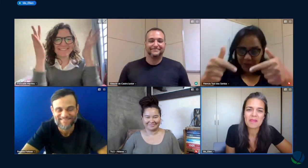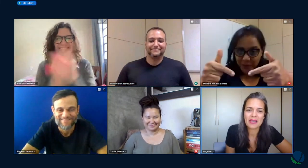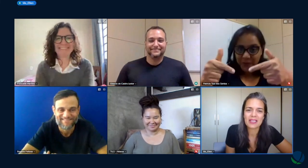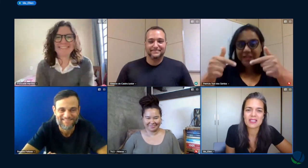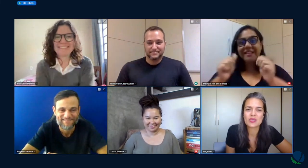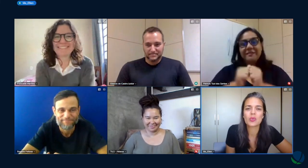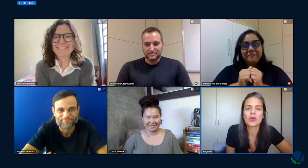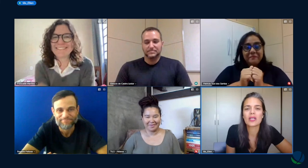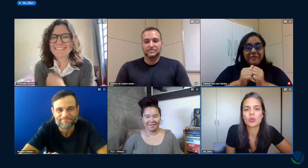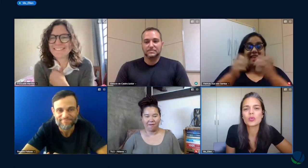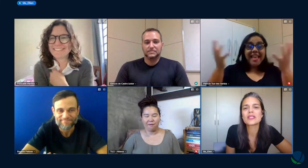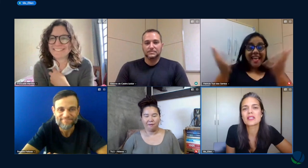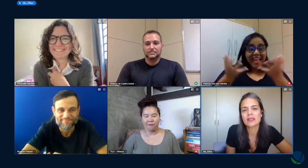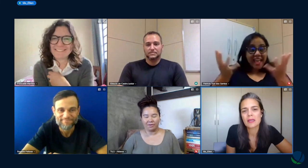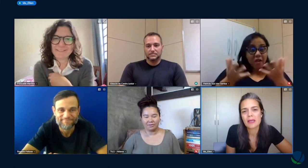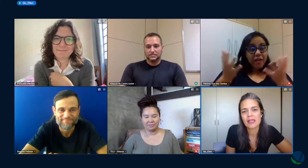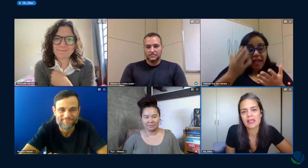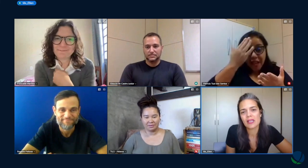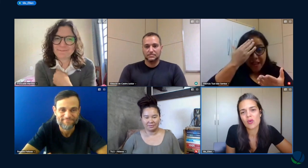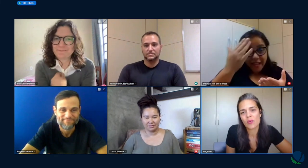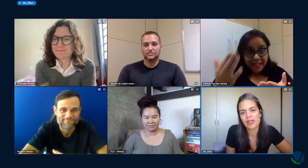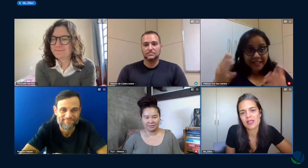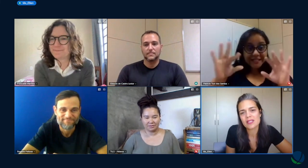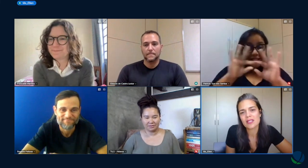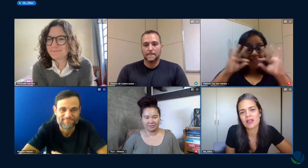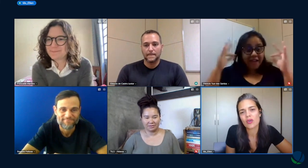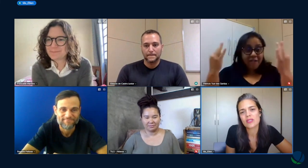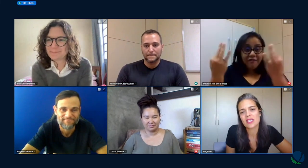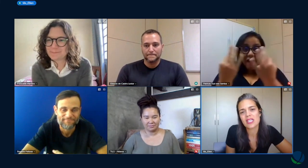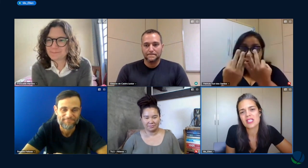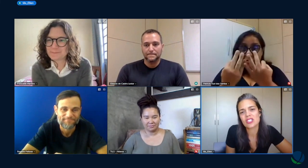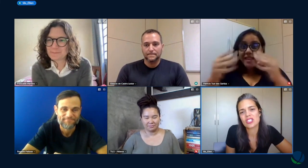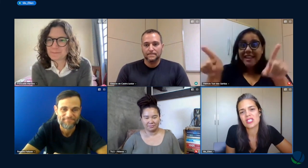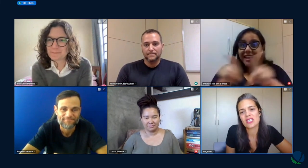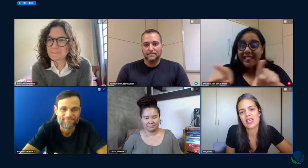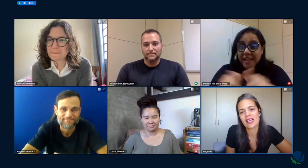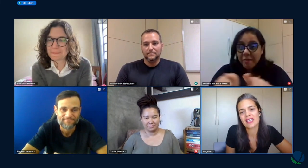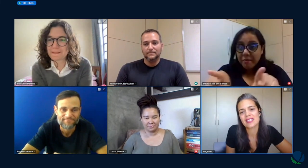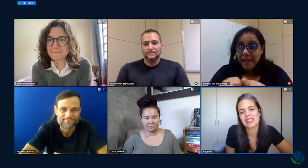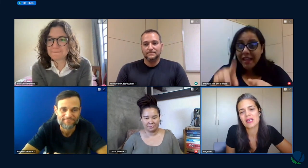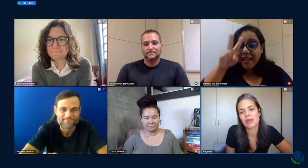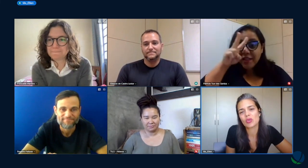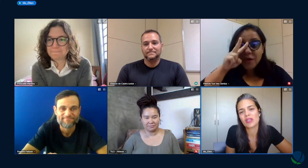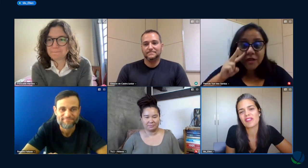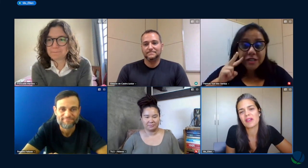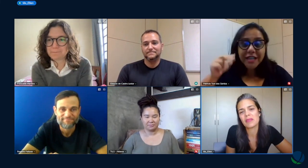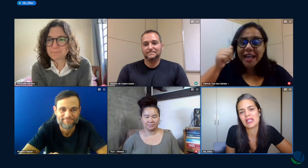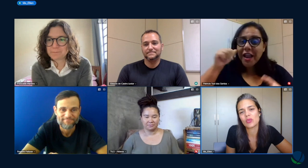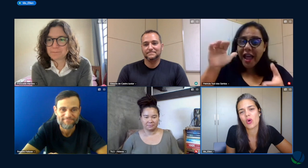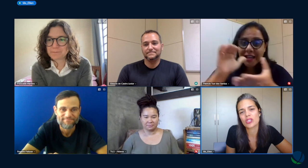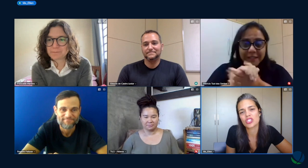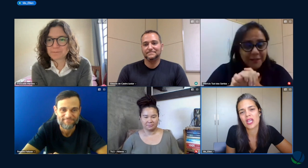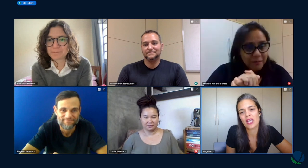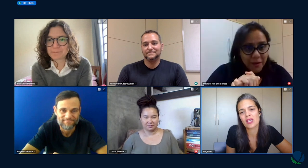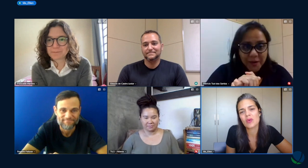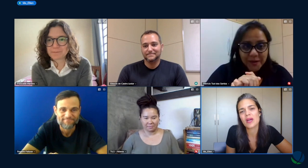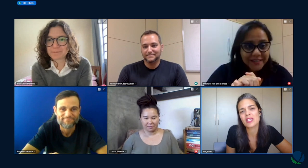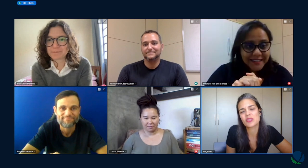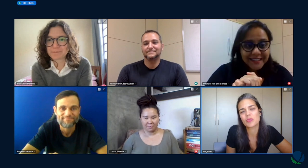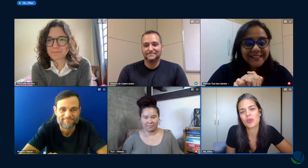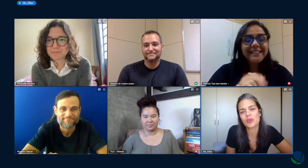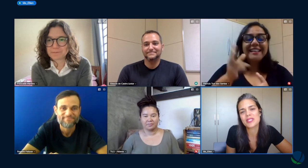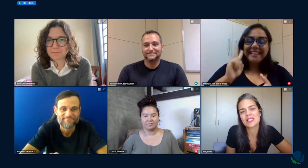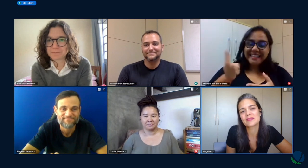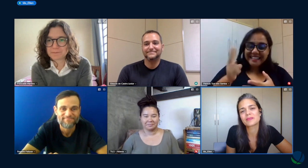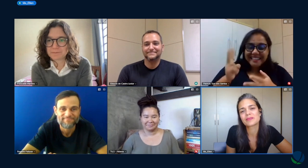Parabéns pela sua luta e conquista. Gostaria de agradecer também toda a família do Rogério,